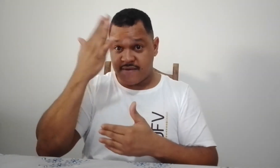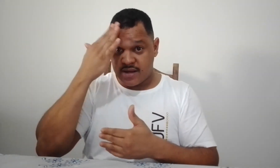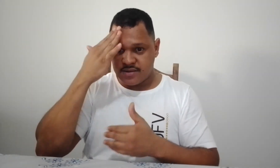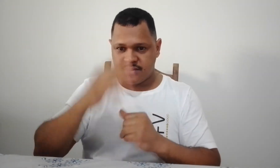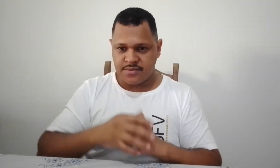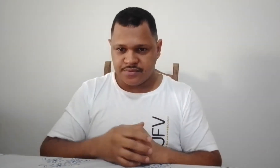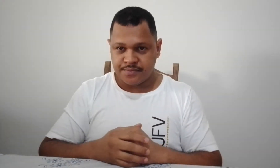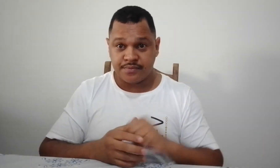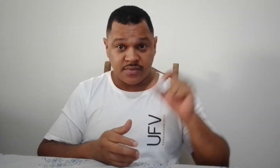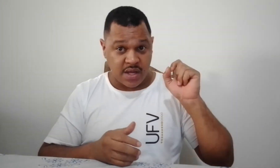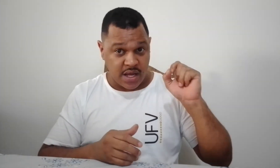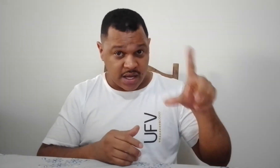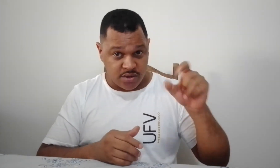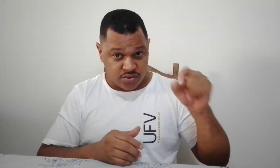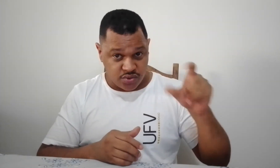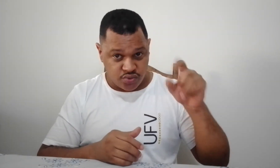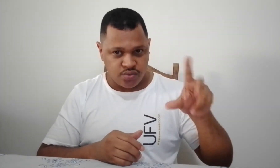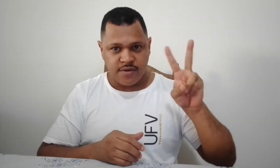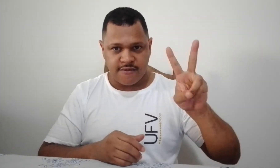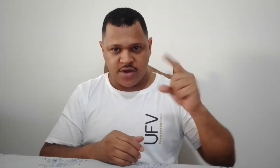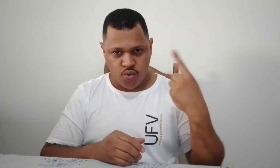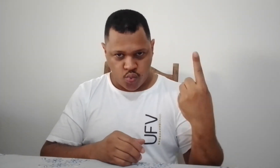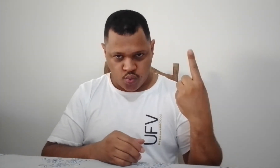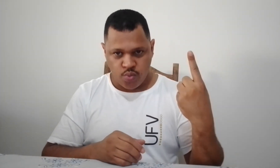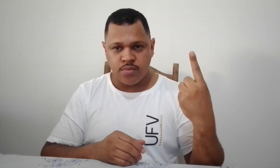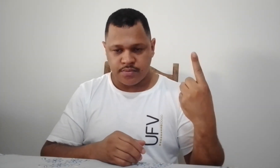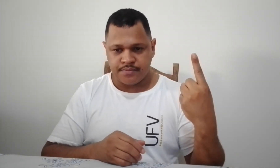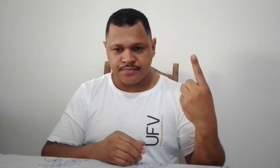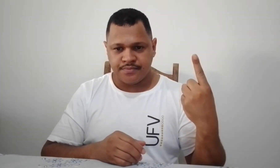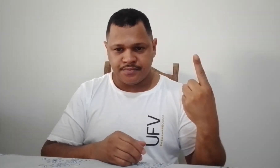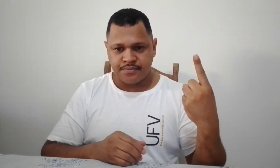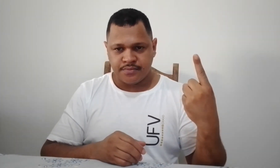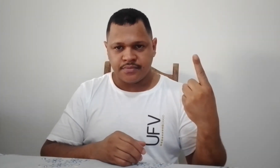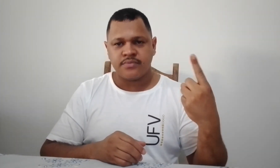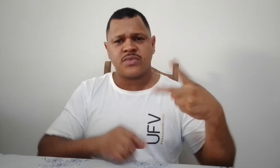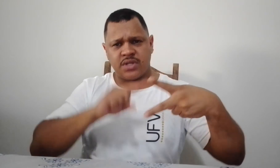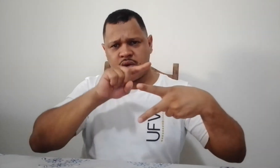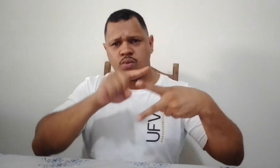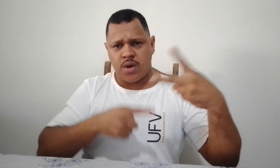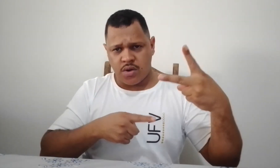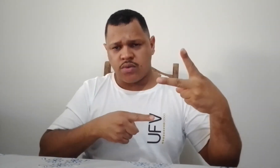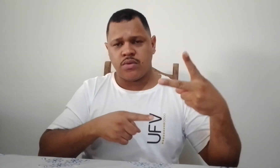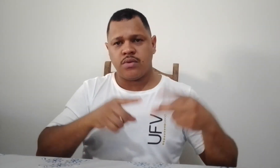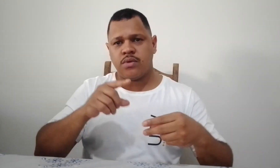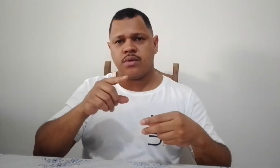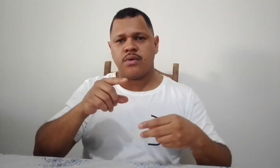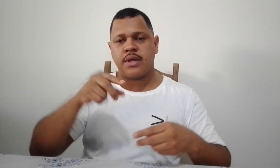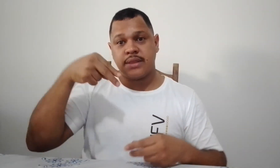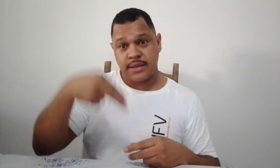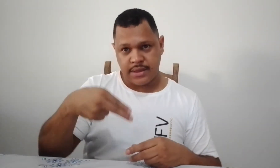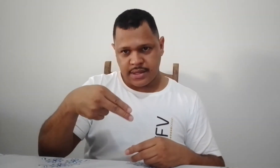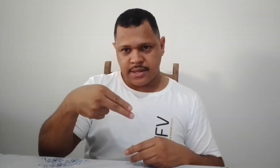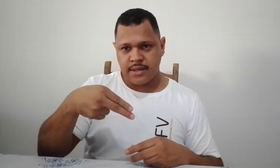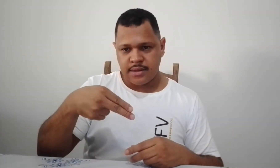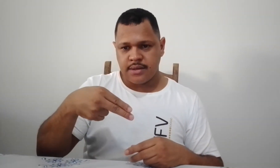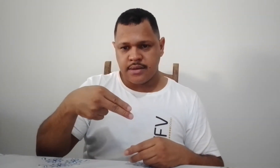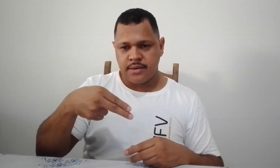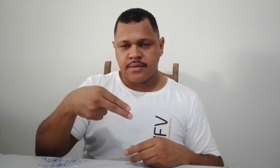em azul, V1, que possui um ângulo de fase θ. Eu tenho um sinal em